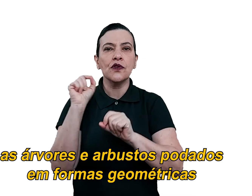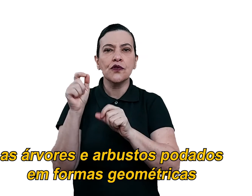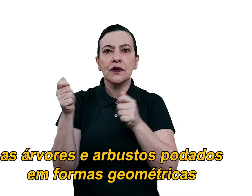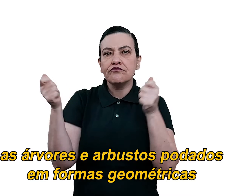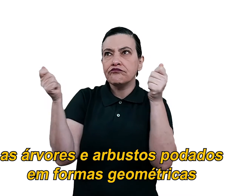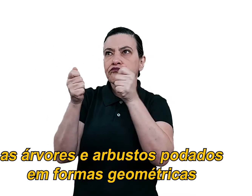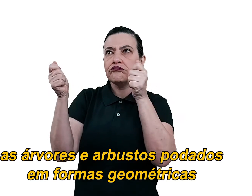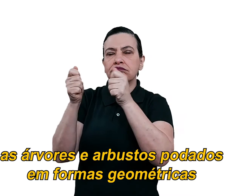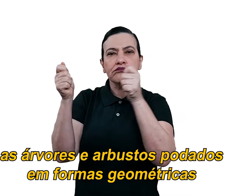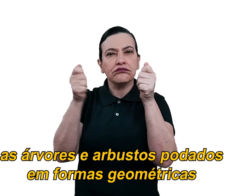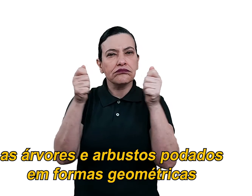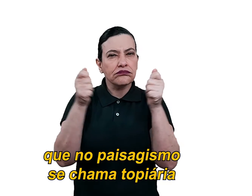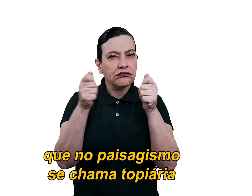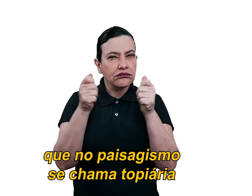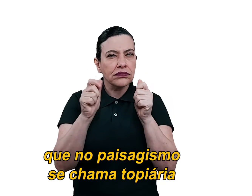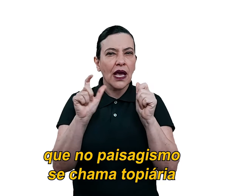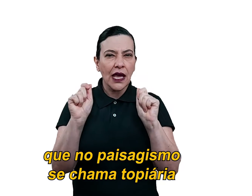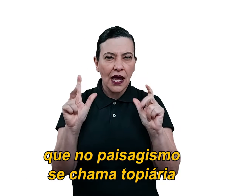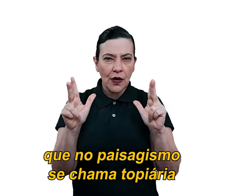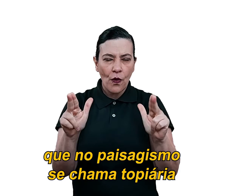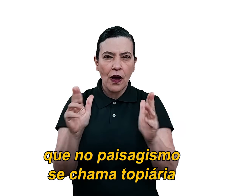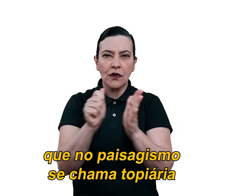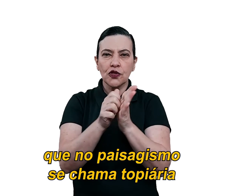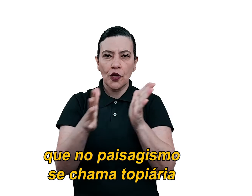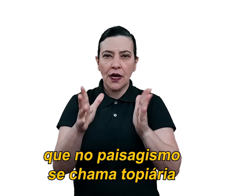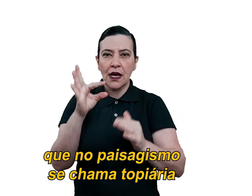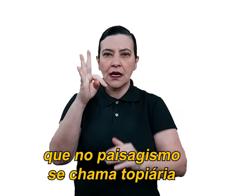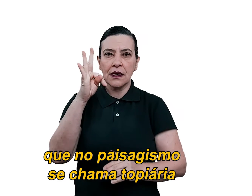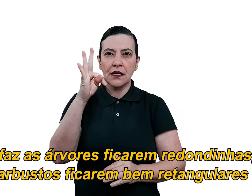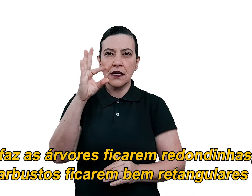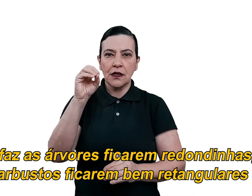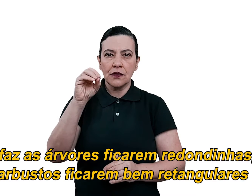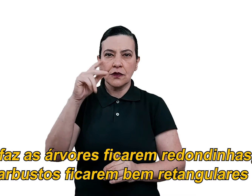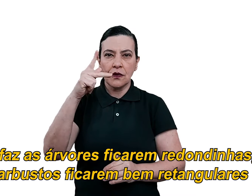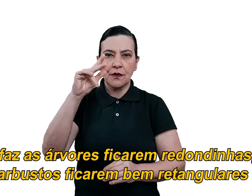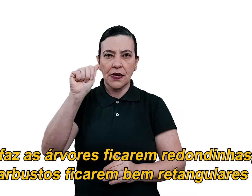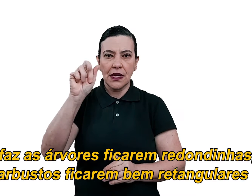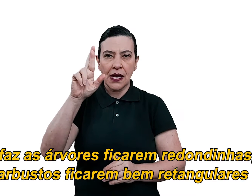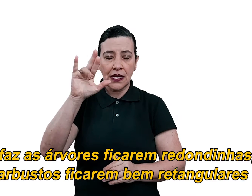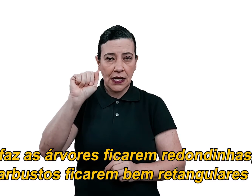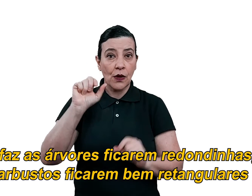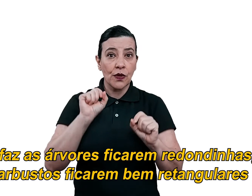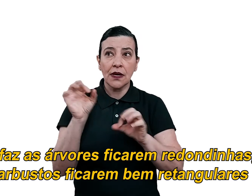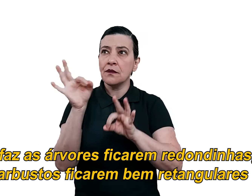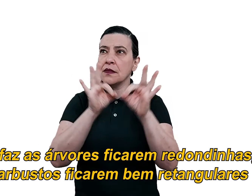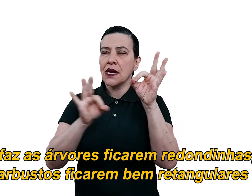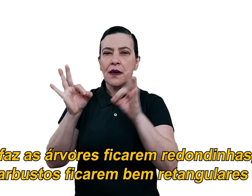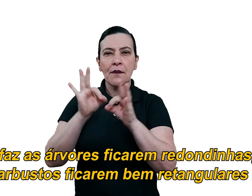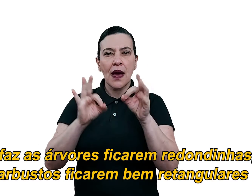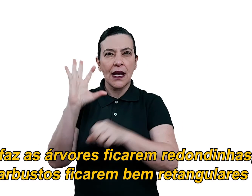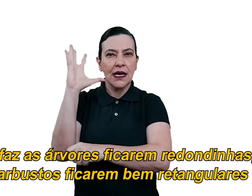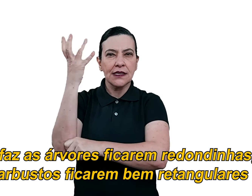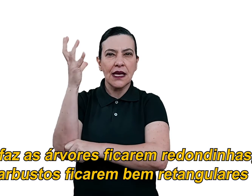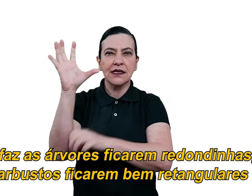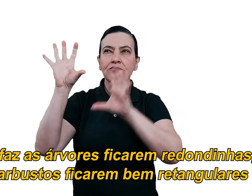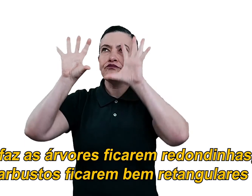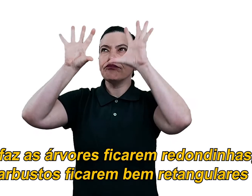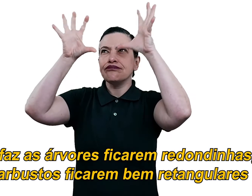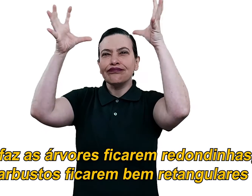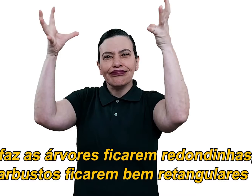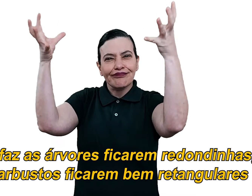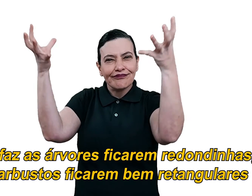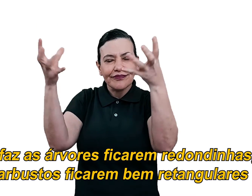podados em formas geométricas, o que no paisagismo se chama topiária, que faz as árvores ficarem redondinhas, não é?